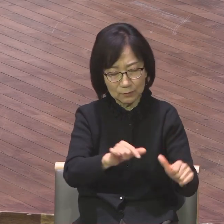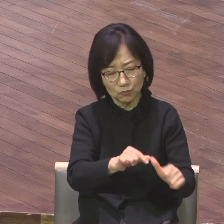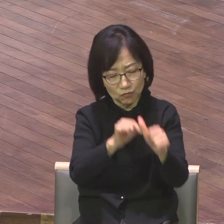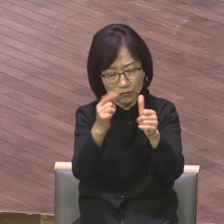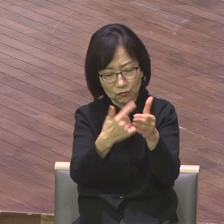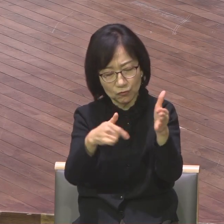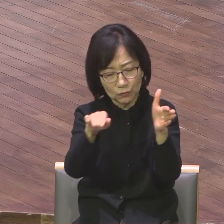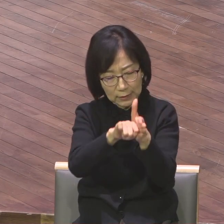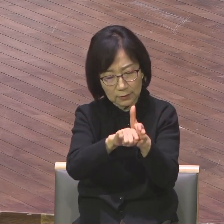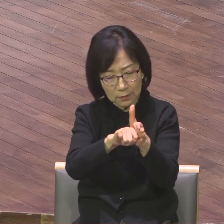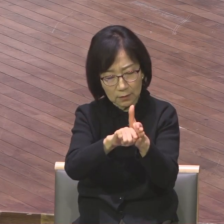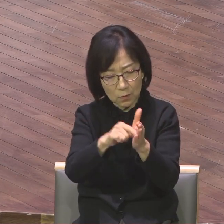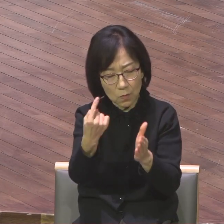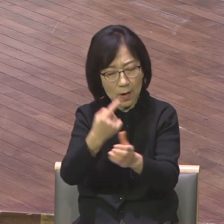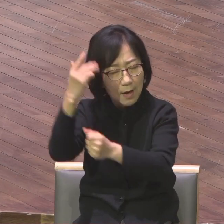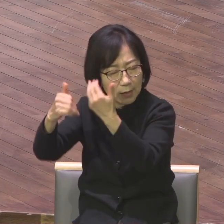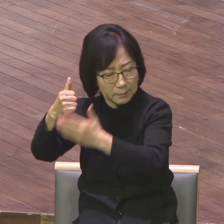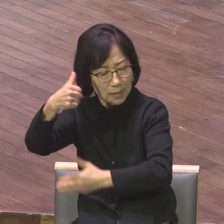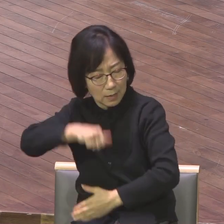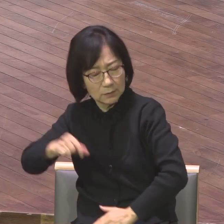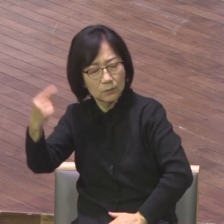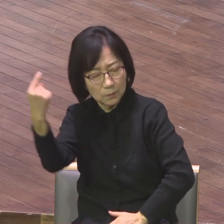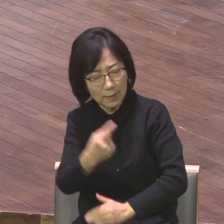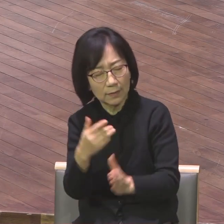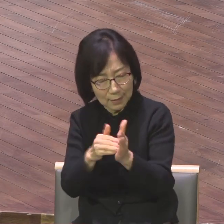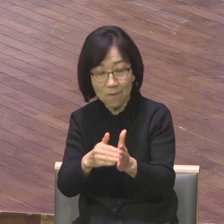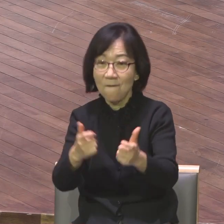아들이구나. 이런 결론을 내린 거예요.